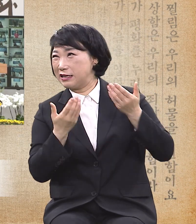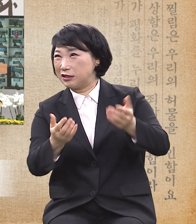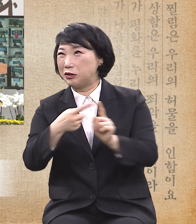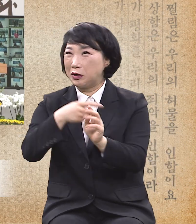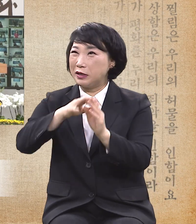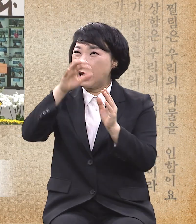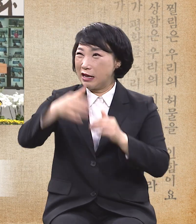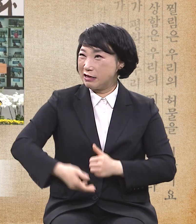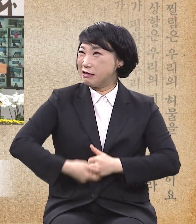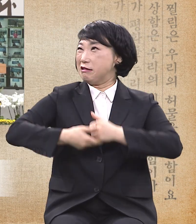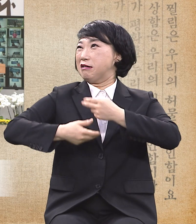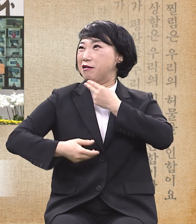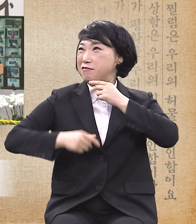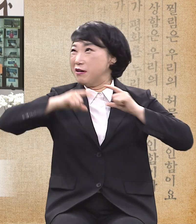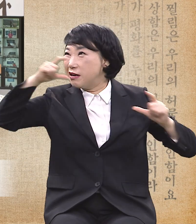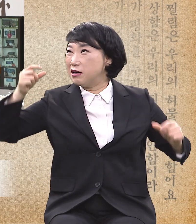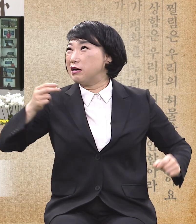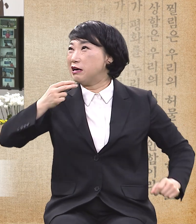안 알아주는 줄 모르겠다.